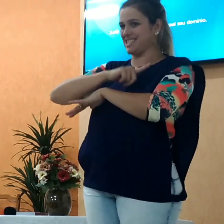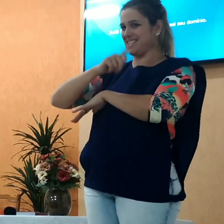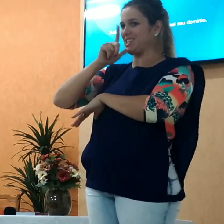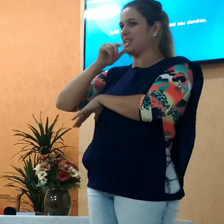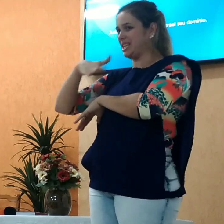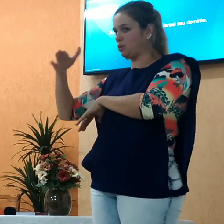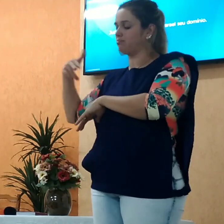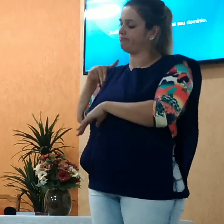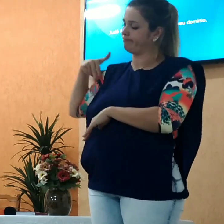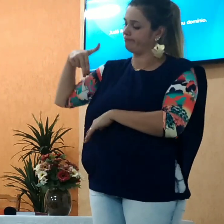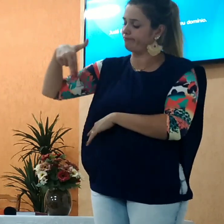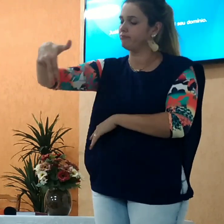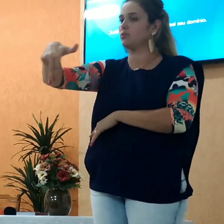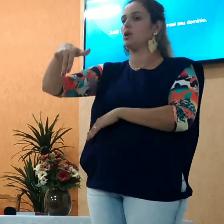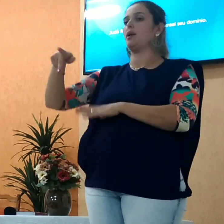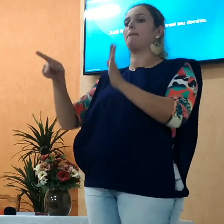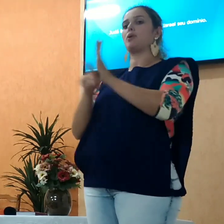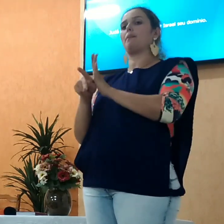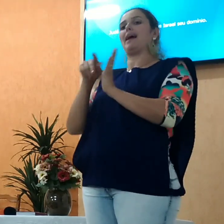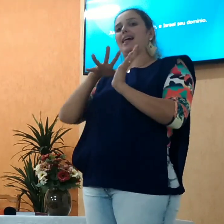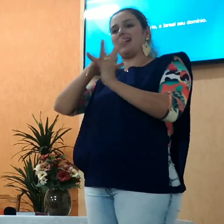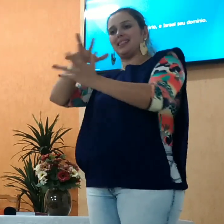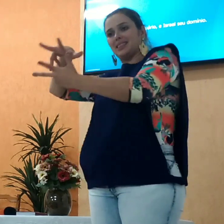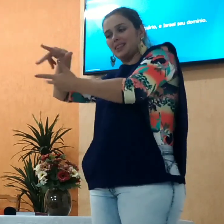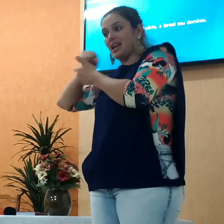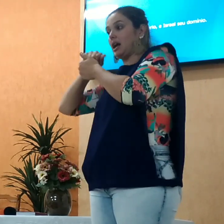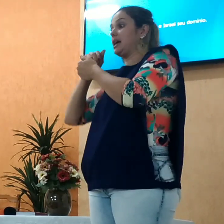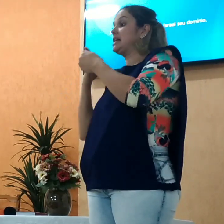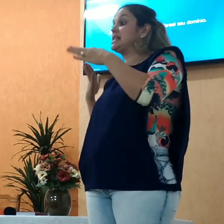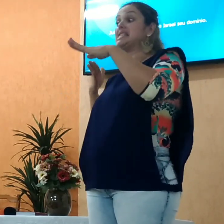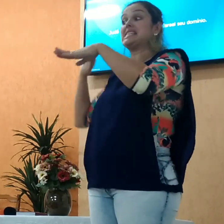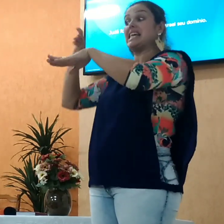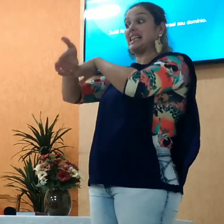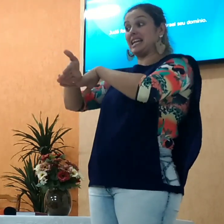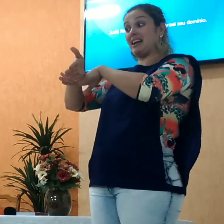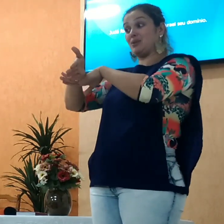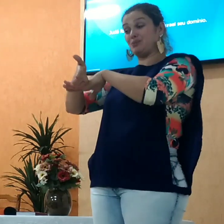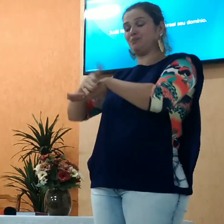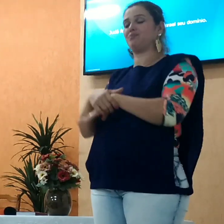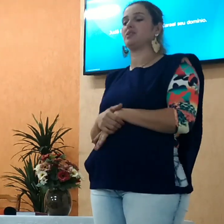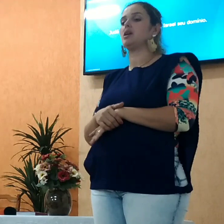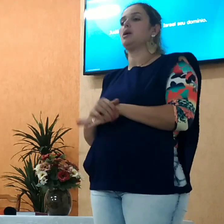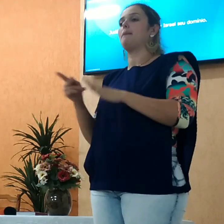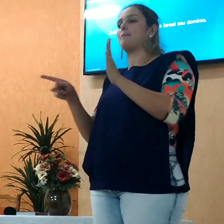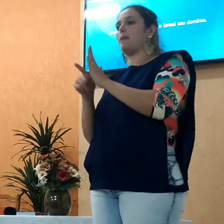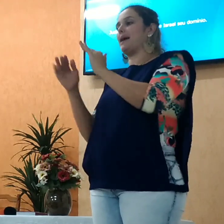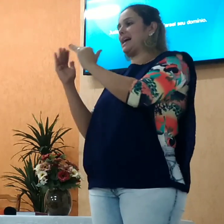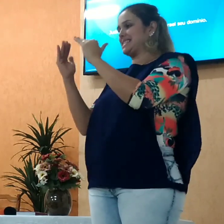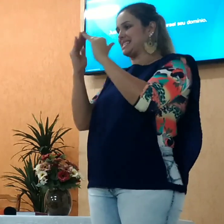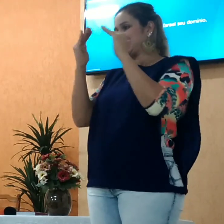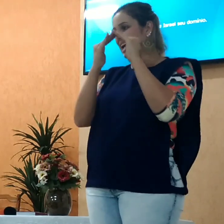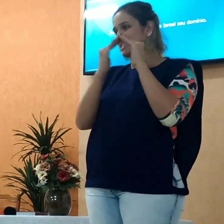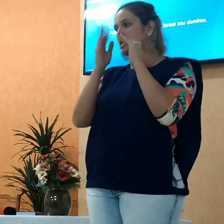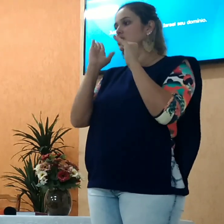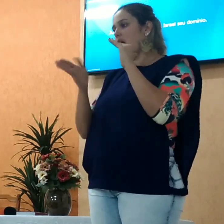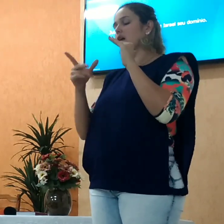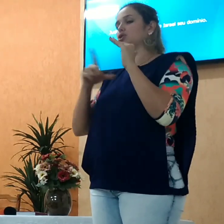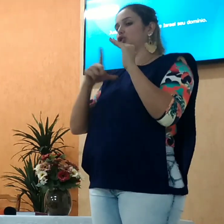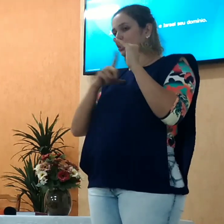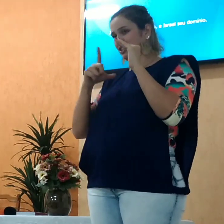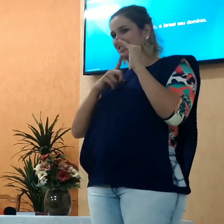herança daquela terra. Aonde eles entraram naquela terra, eles tomaram posse das casas que já haviam ali,